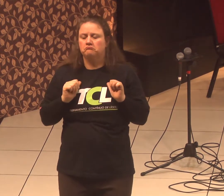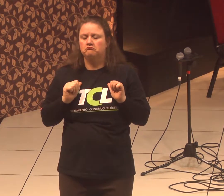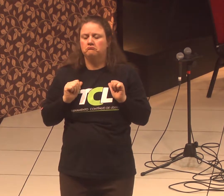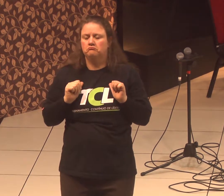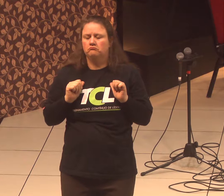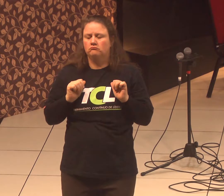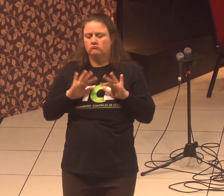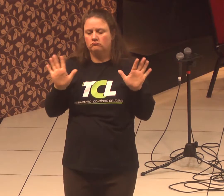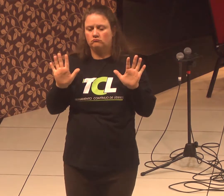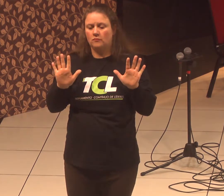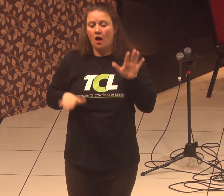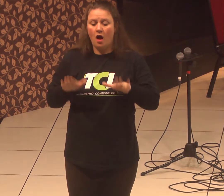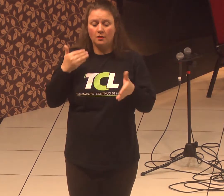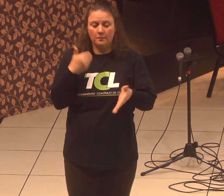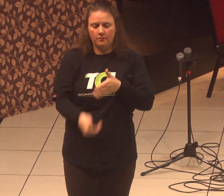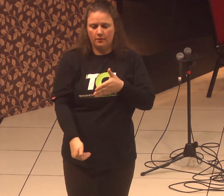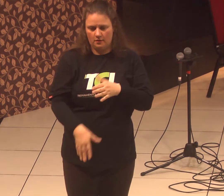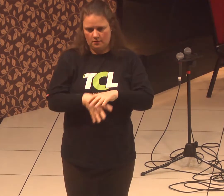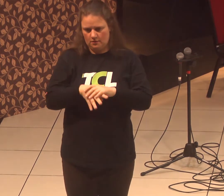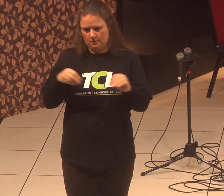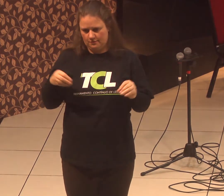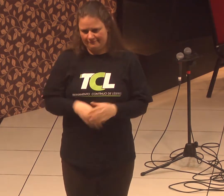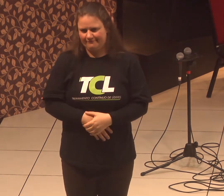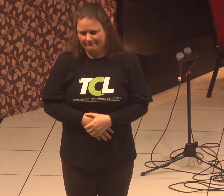E talvez você perca a tua cura.